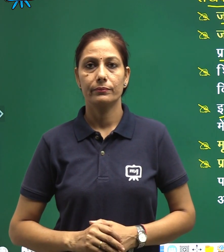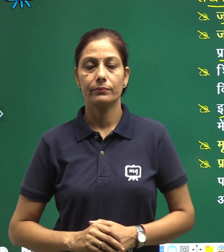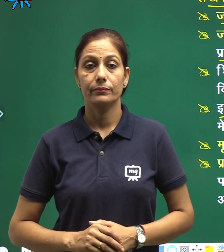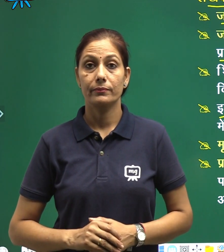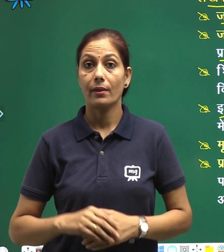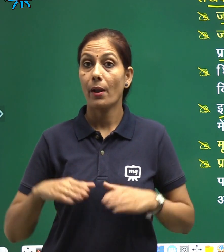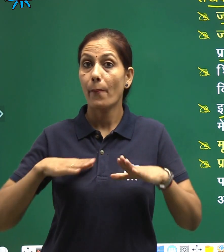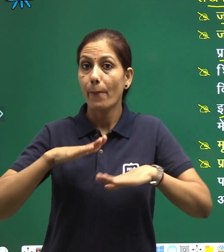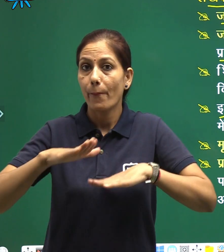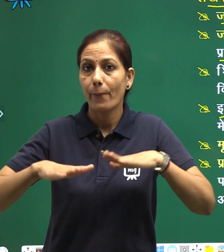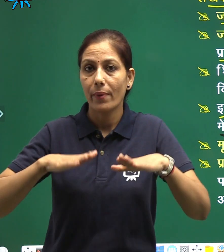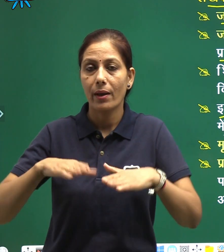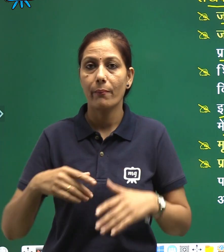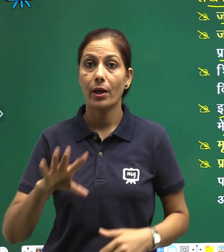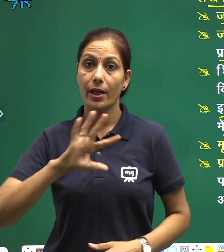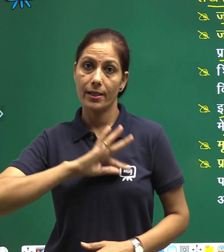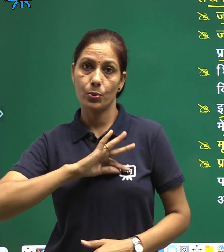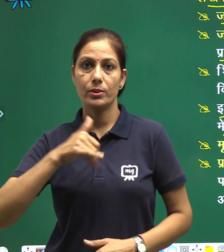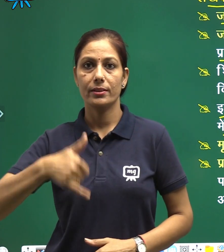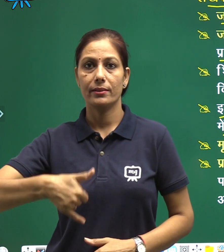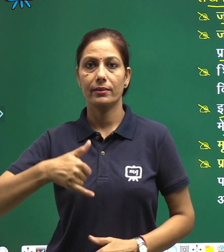नाटकों में रुचि थी।